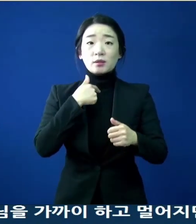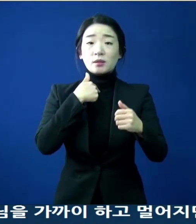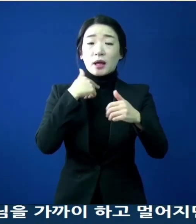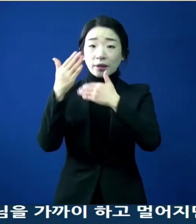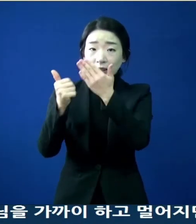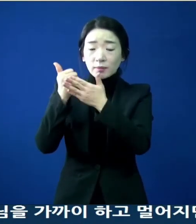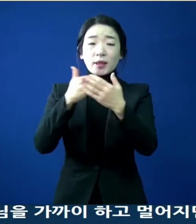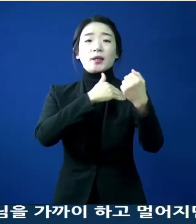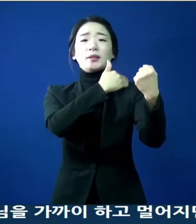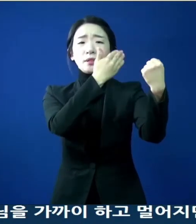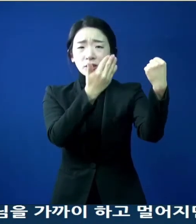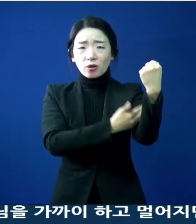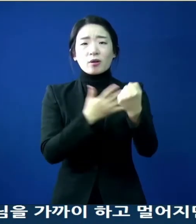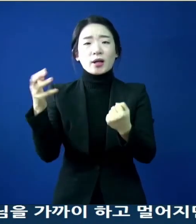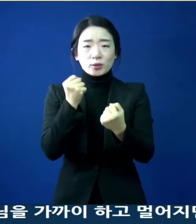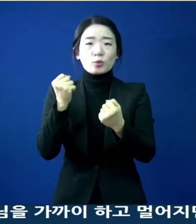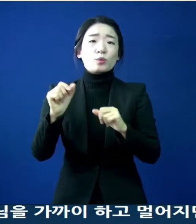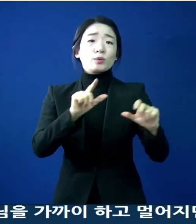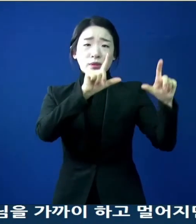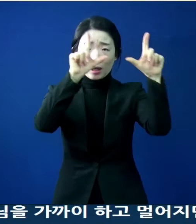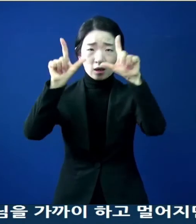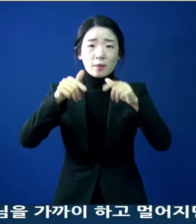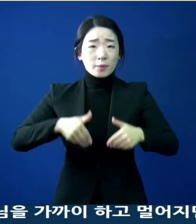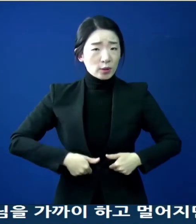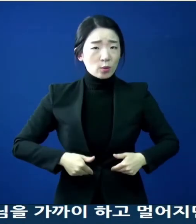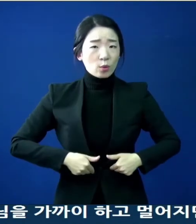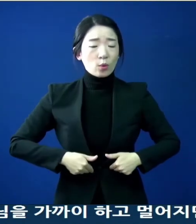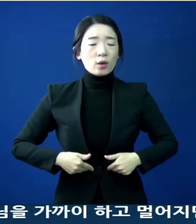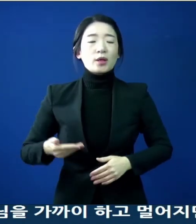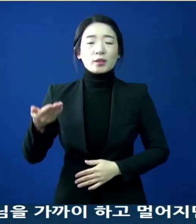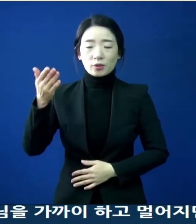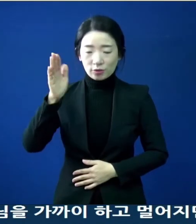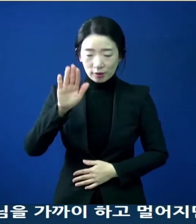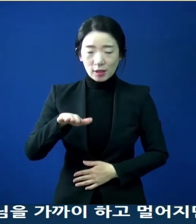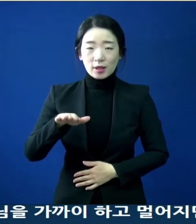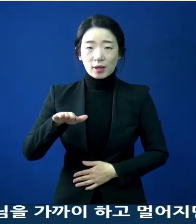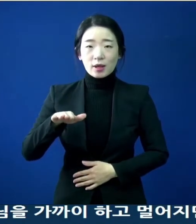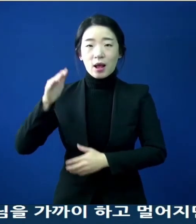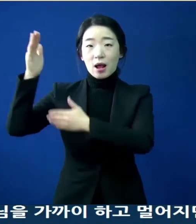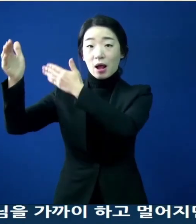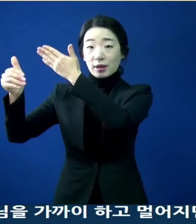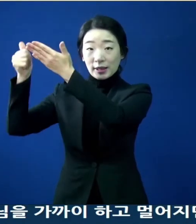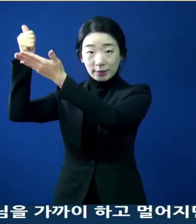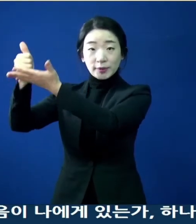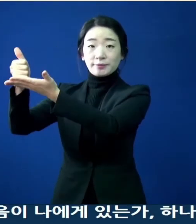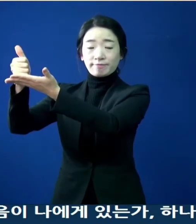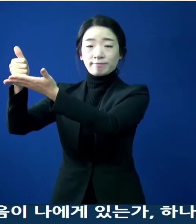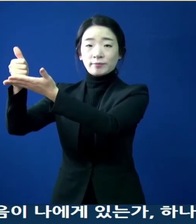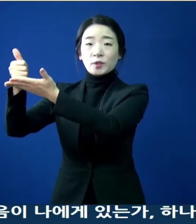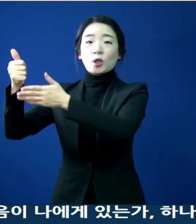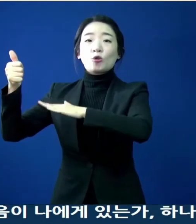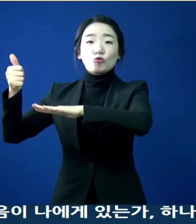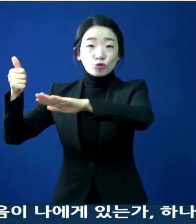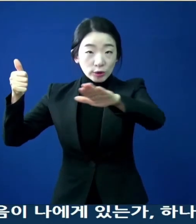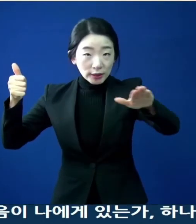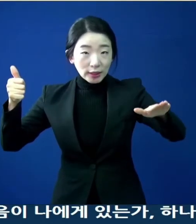거죠. 근데 하나님은 우리에게 자녀가 되는 권세를